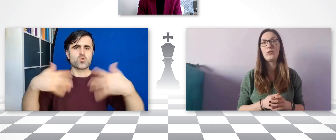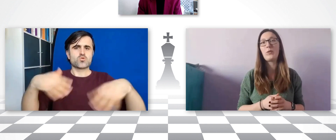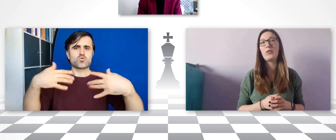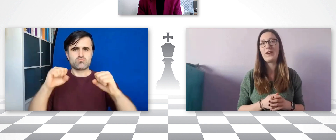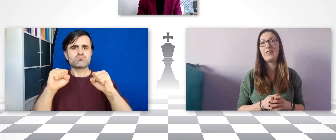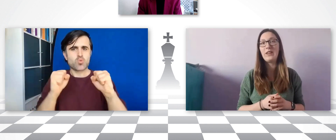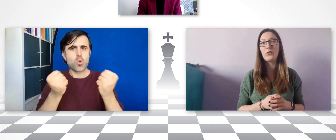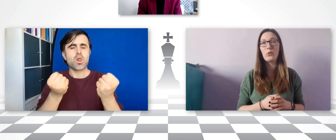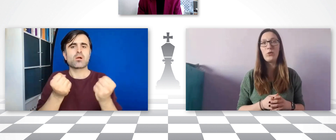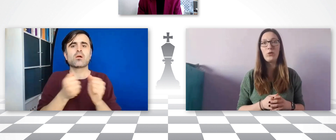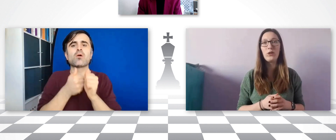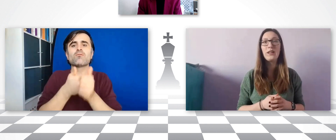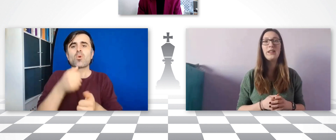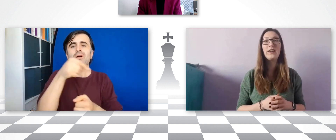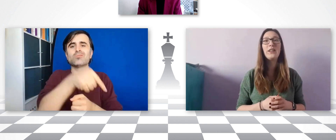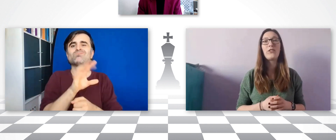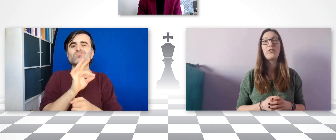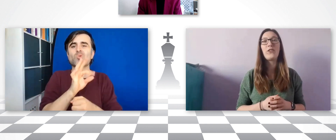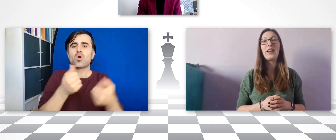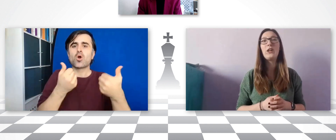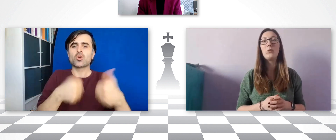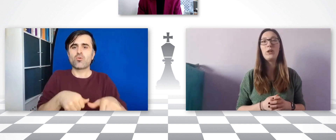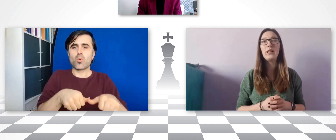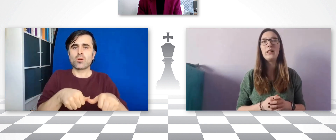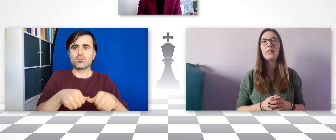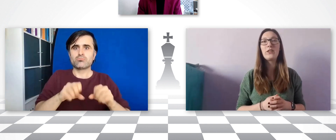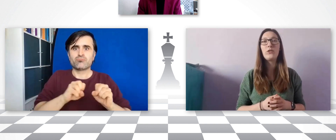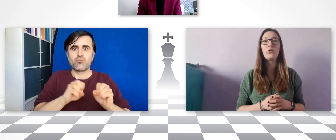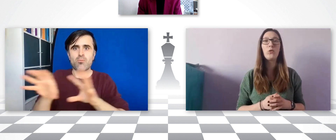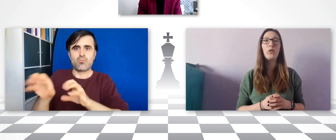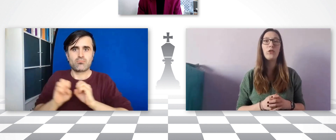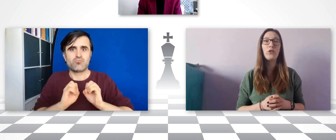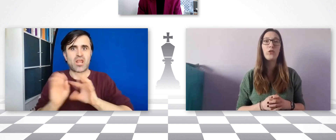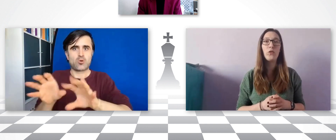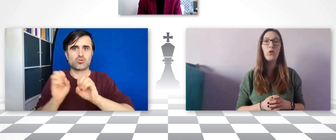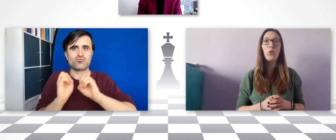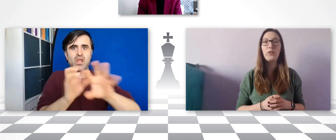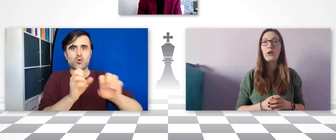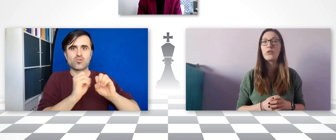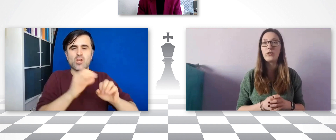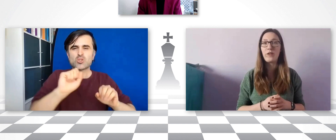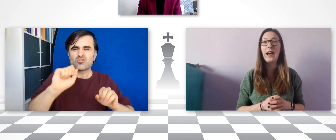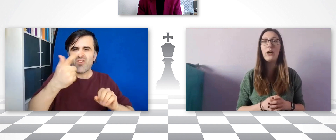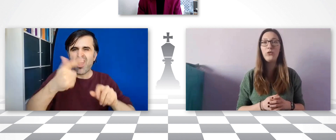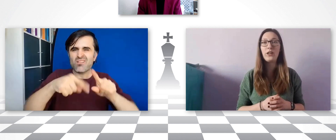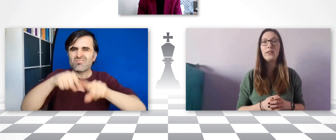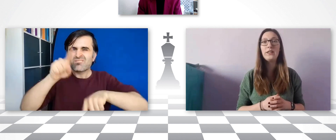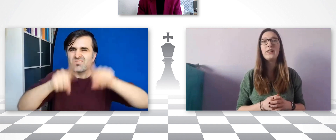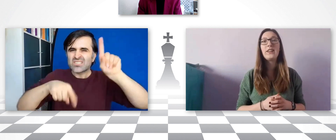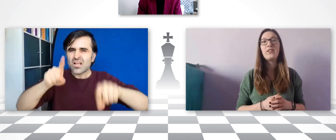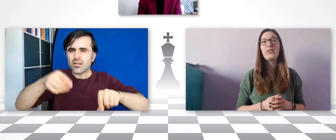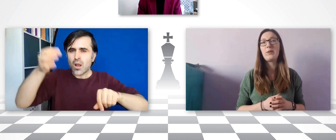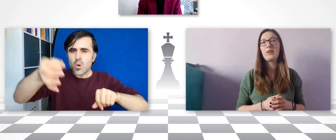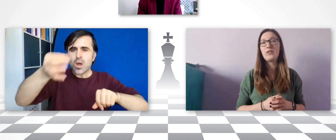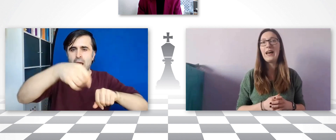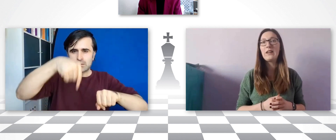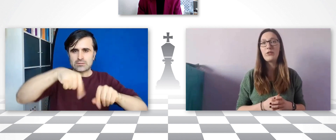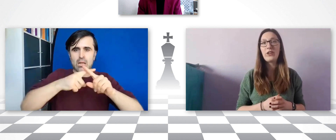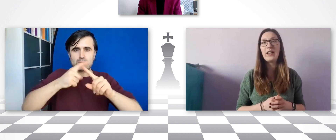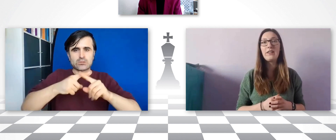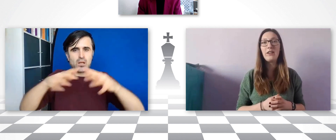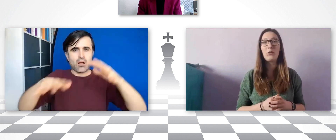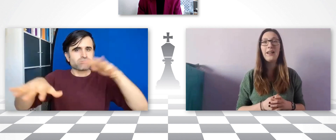1940, toen kwam de Tweede Wereldoorlog. Dus dat was wel heel moeilijk. Dus toch was gedwongen om telkens te verhuizen. Ze hebben